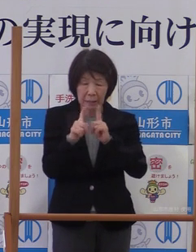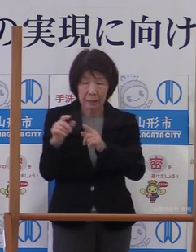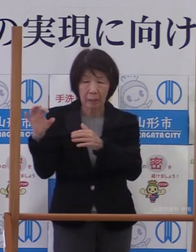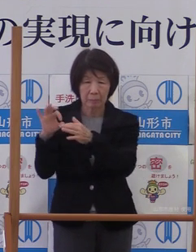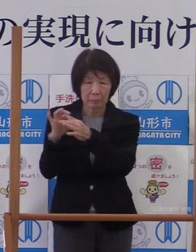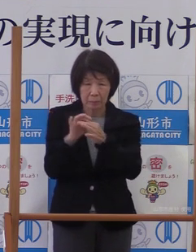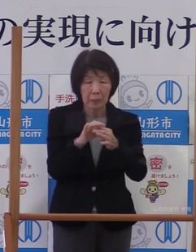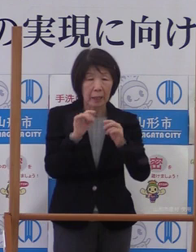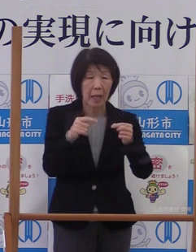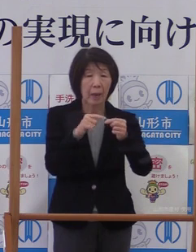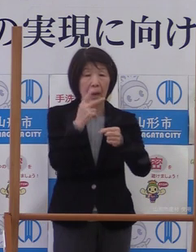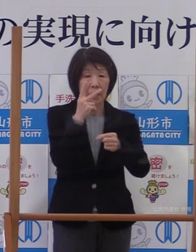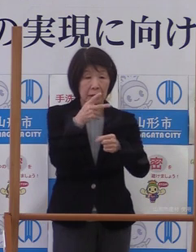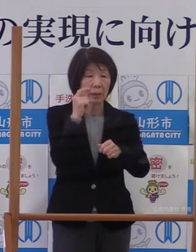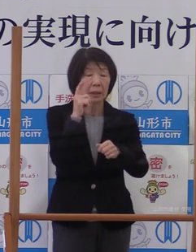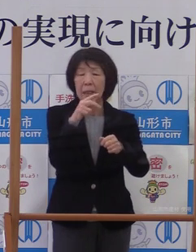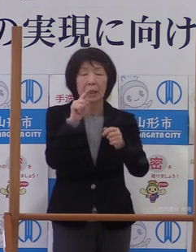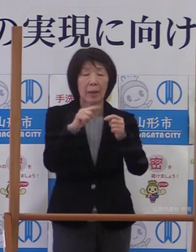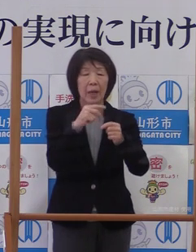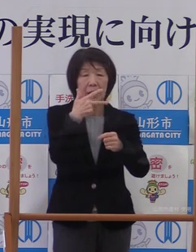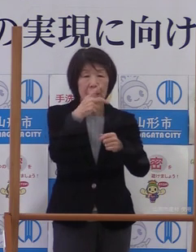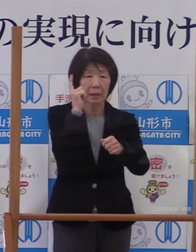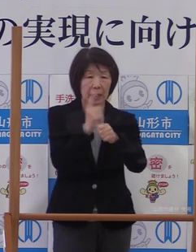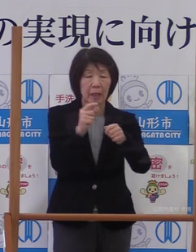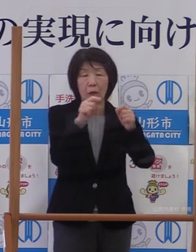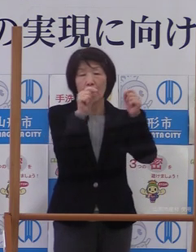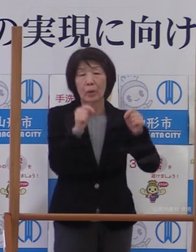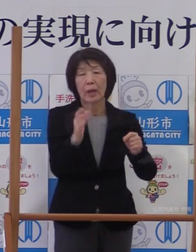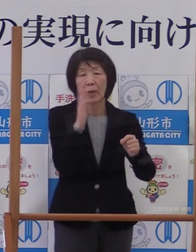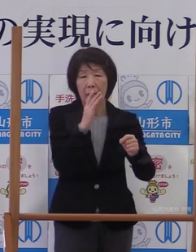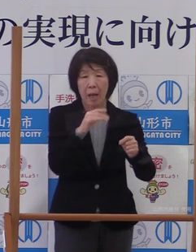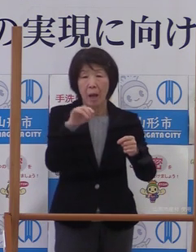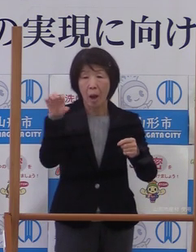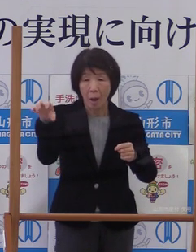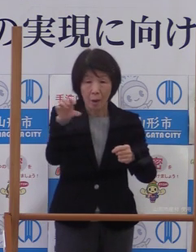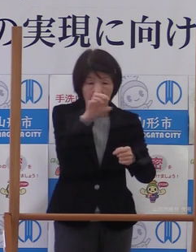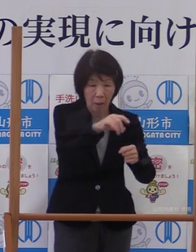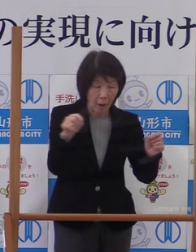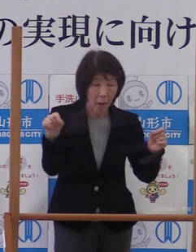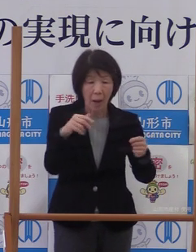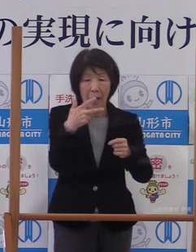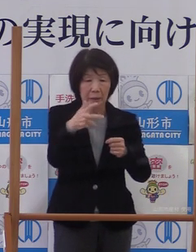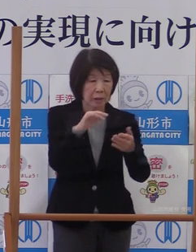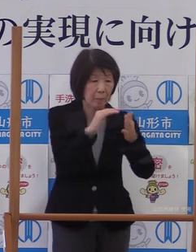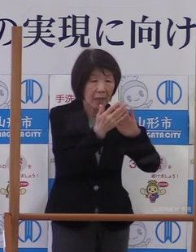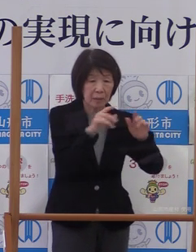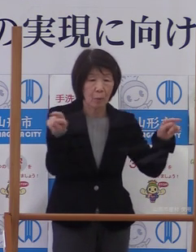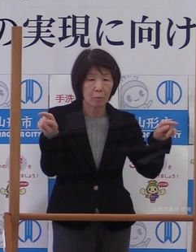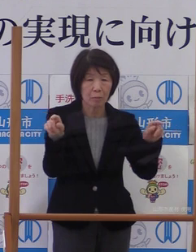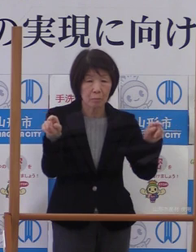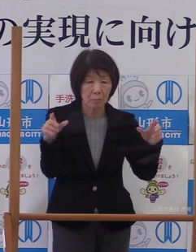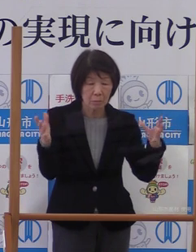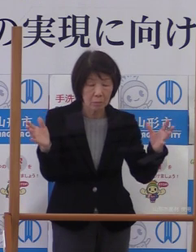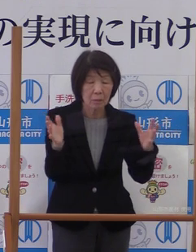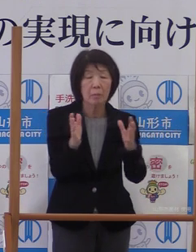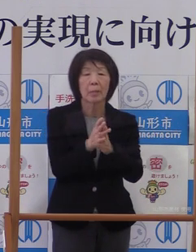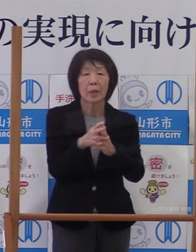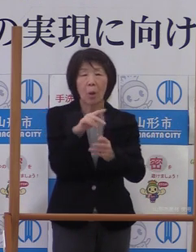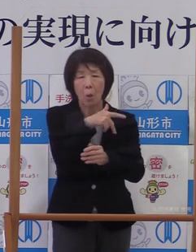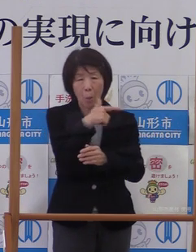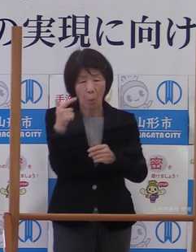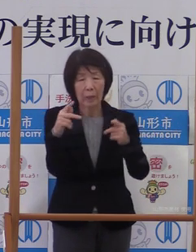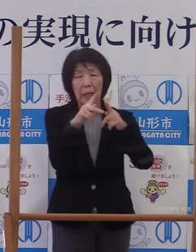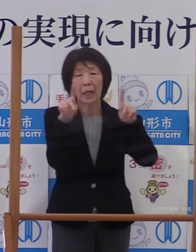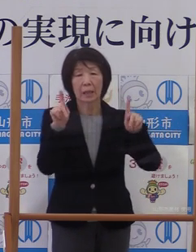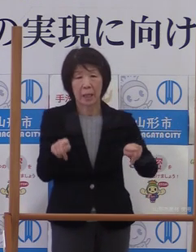での問題でなくですね、この市周辺の市町も含めた大きな課題でありました。これは中